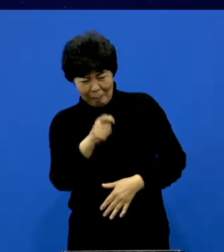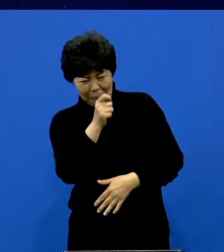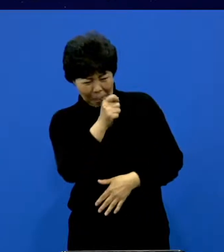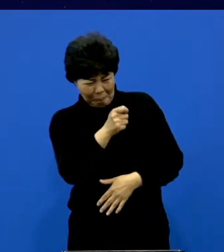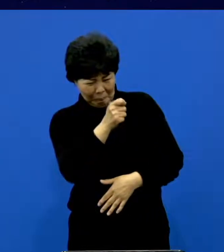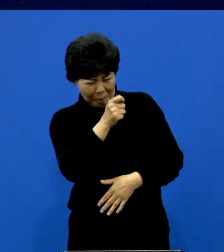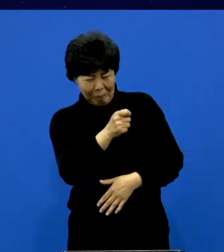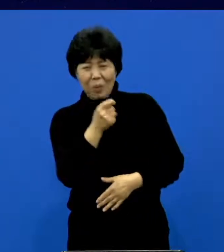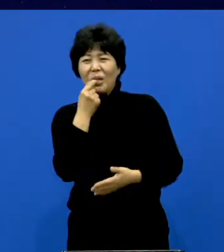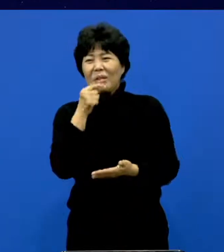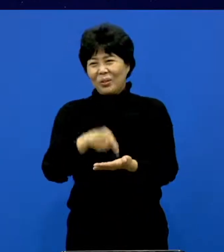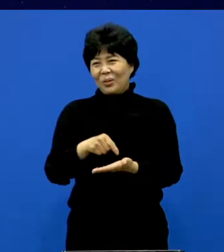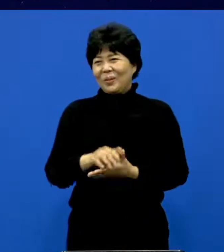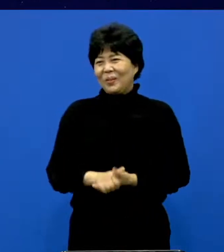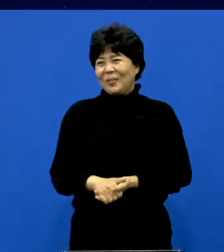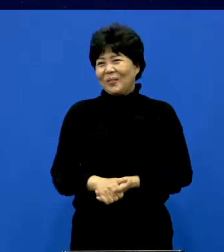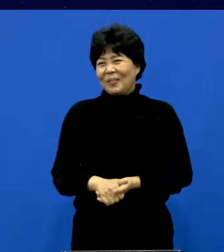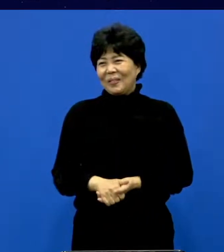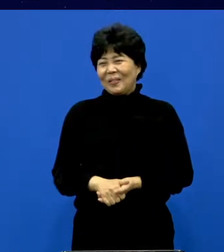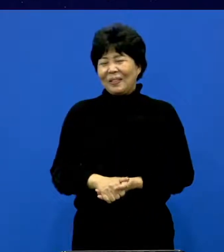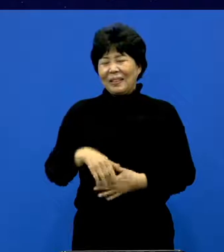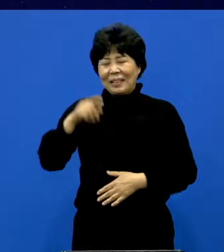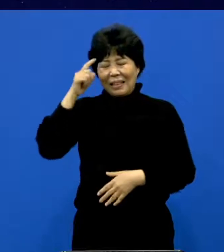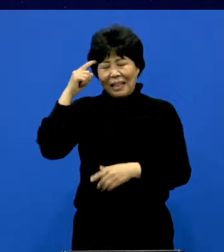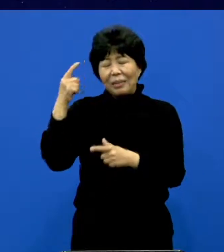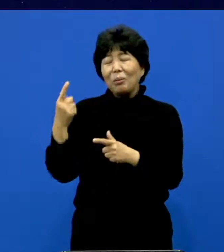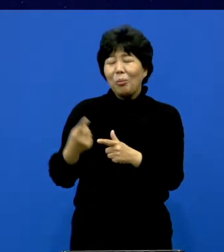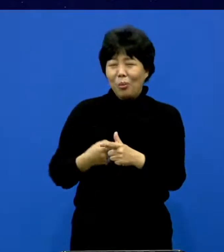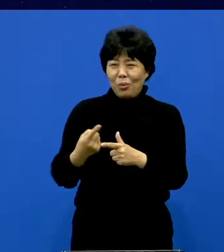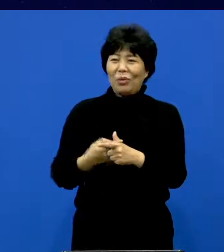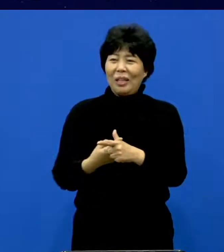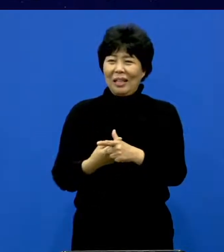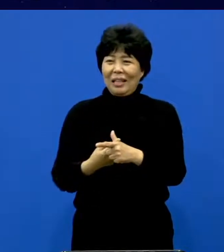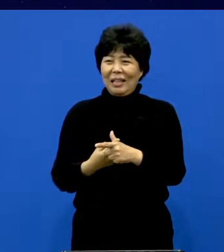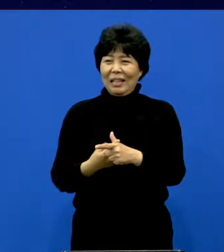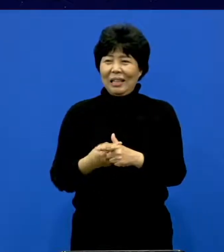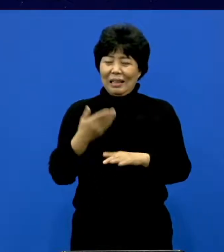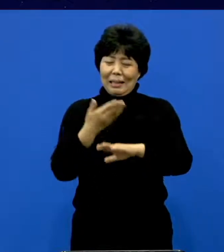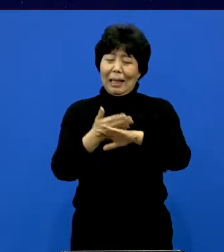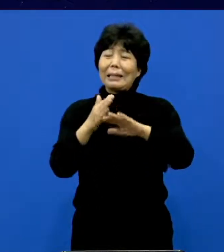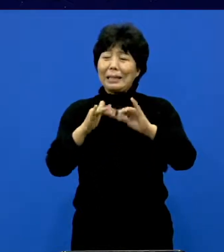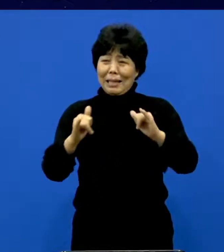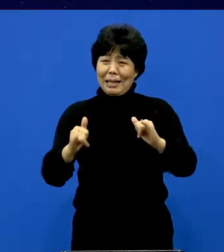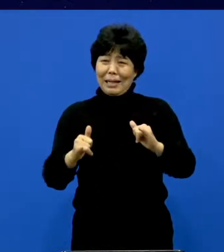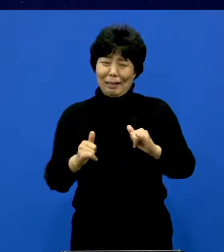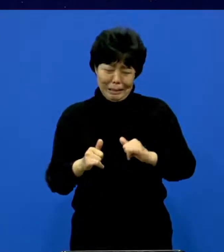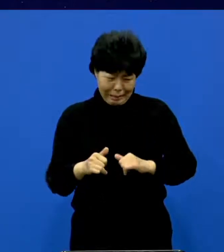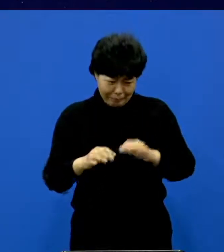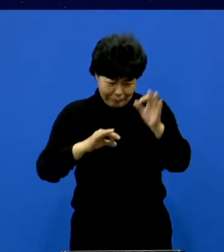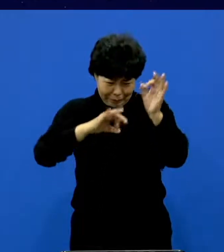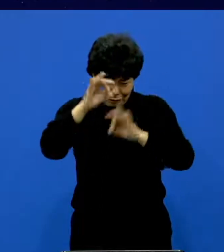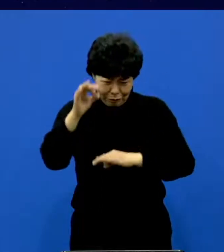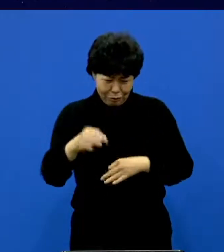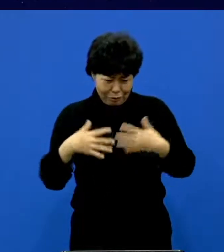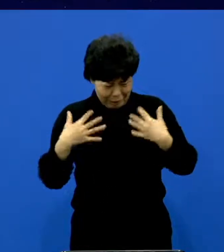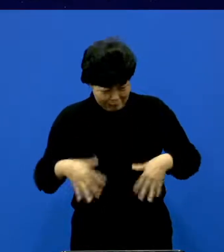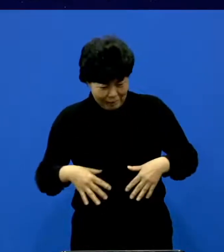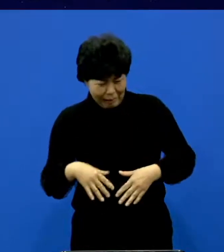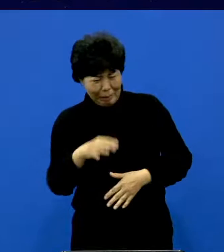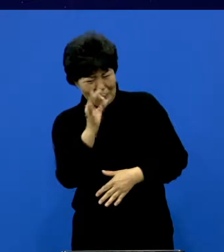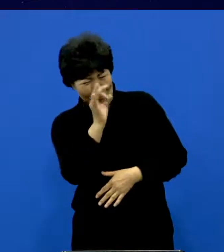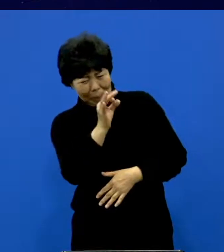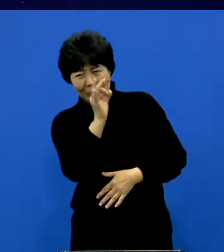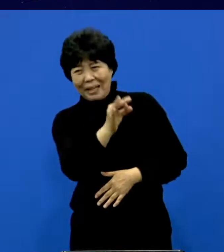그냥 보이는 거거든. 나도 모르게 인간적인 힘으로는 안 돼요. 상대를 있는 그대로 바라보고 사랑할 수 있는